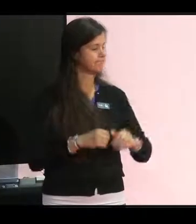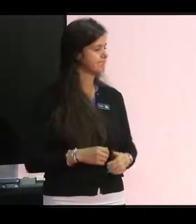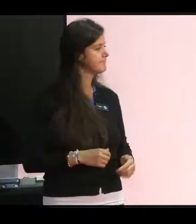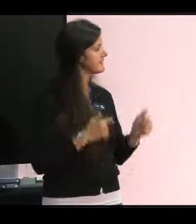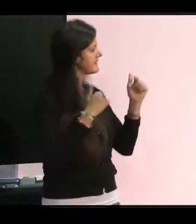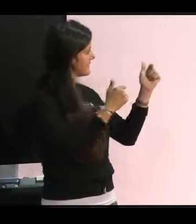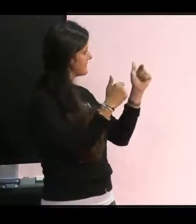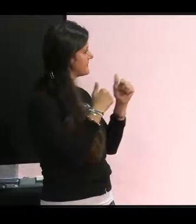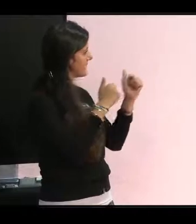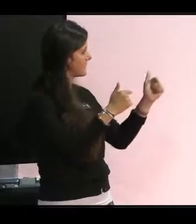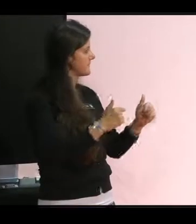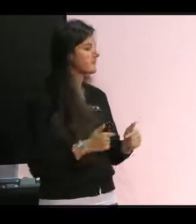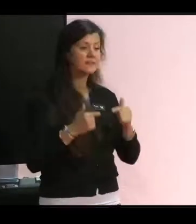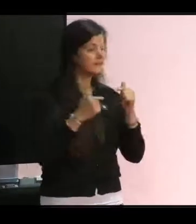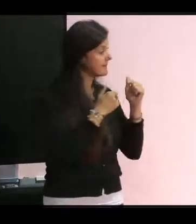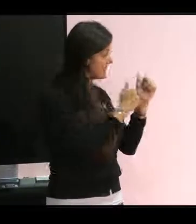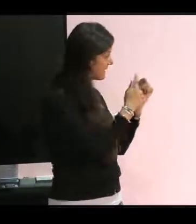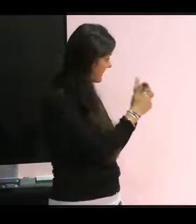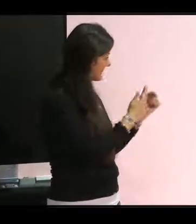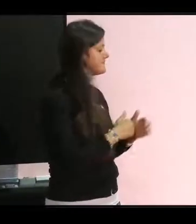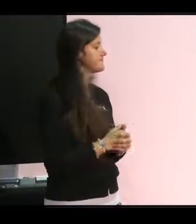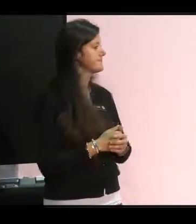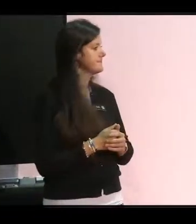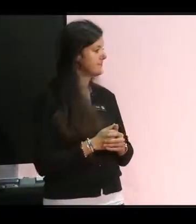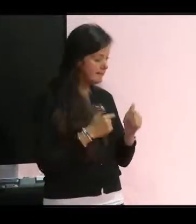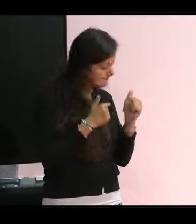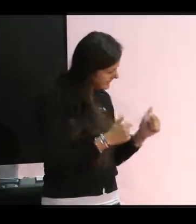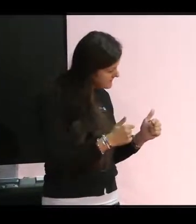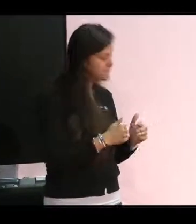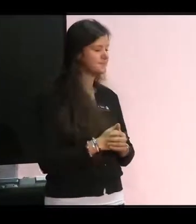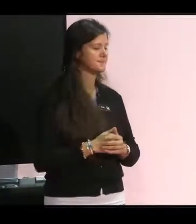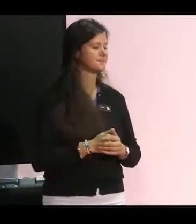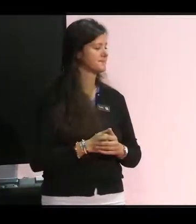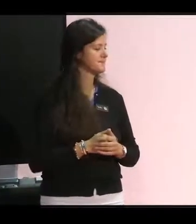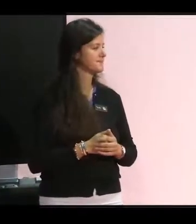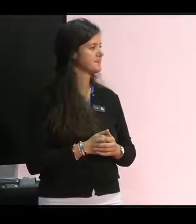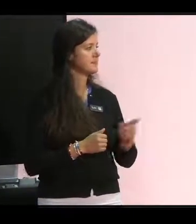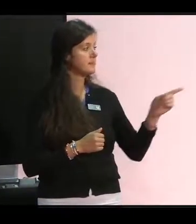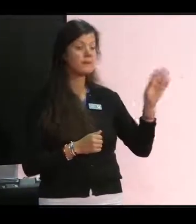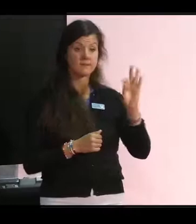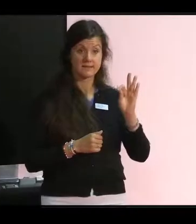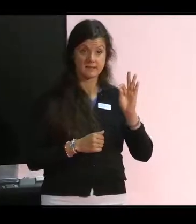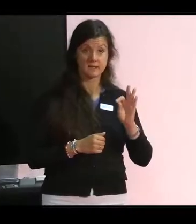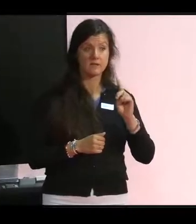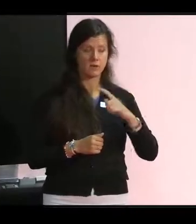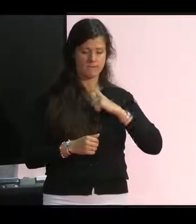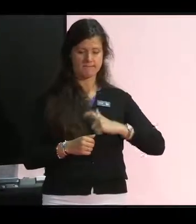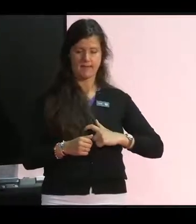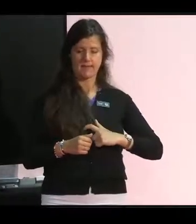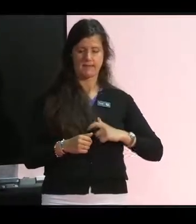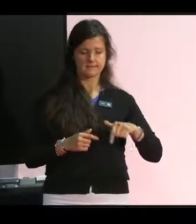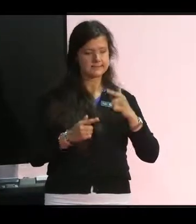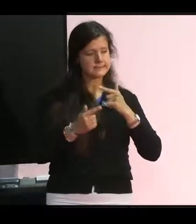Tack så mycket. Tack Nunne, tack Eleonora och tack Rebecca. För mig har det här också